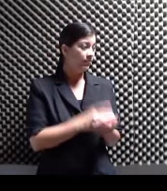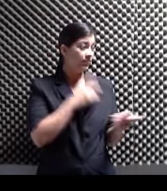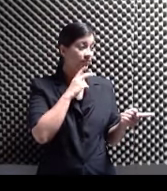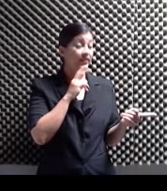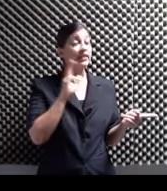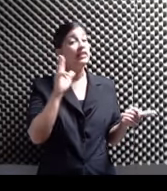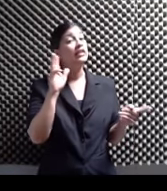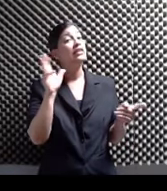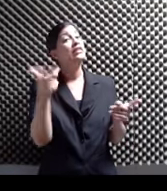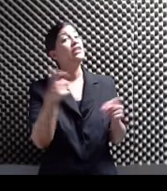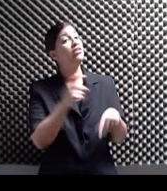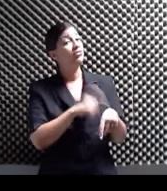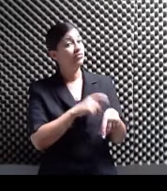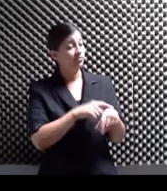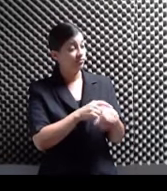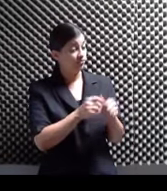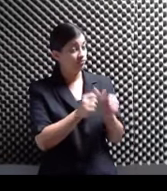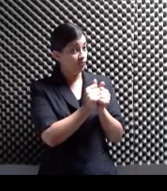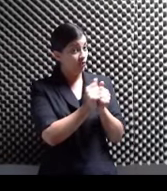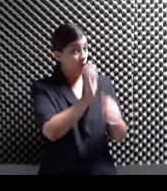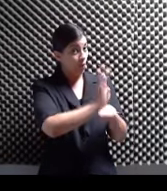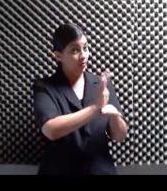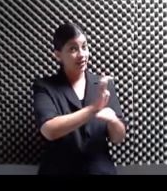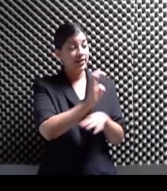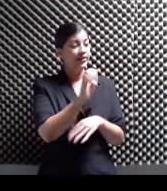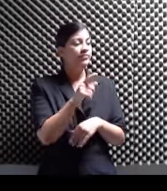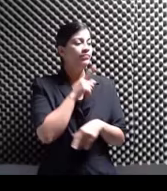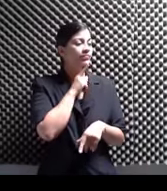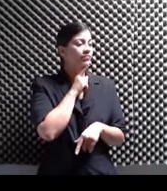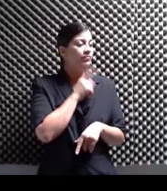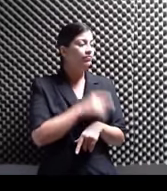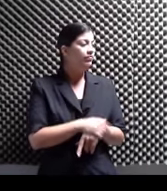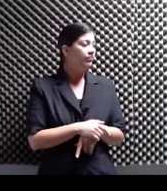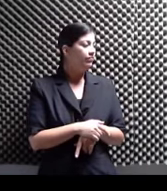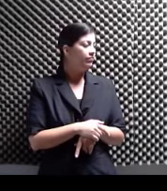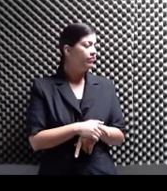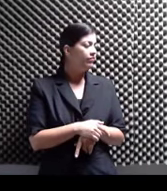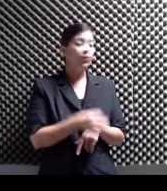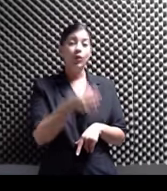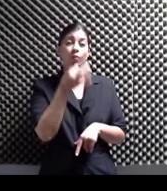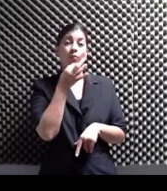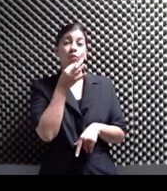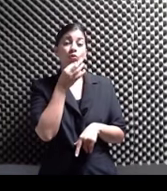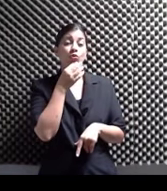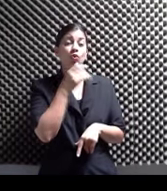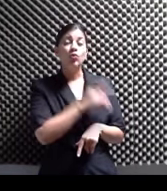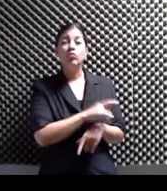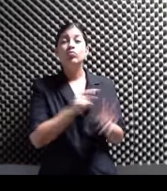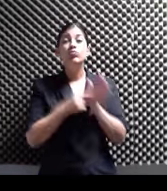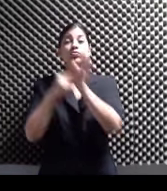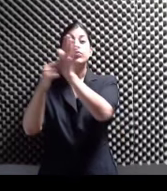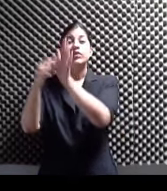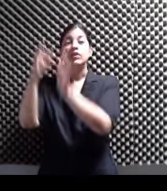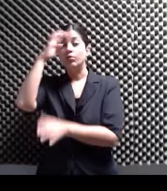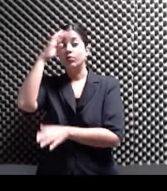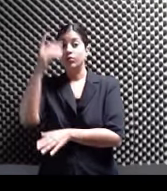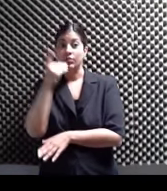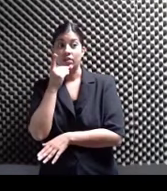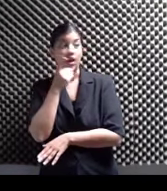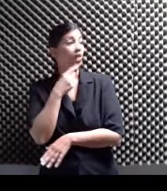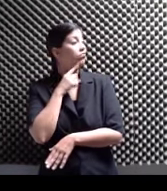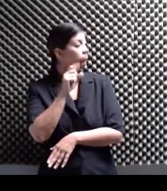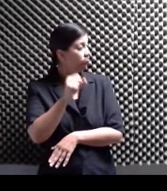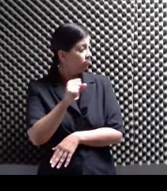Negra, gracias al editor Carlos Roberto Gómez. Muy bonita la carátula. Ahora pronto vamos a estar en la República Dominicana presentando allá. ¿En